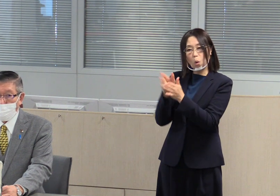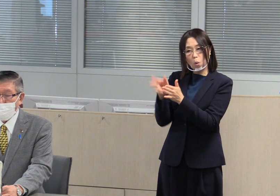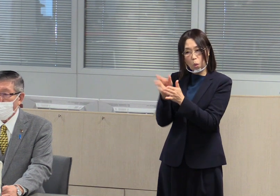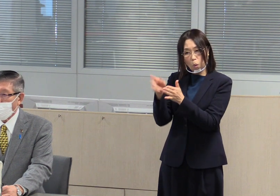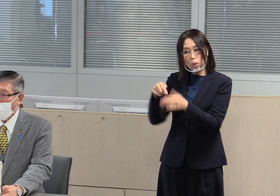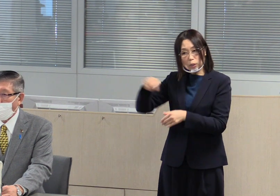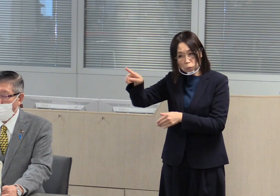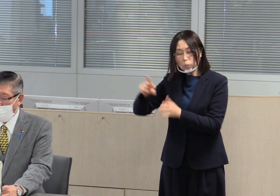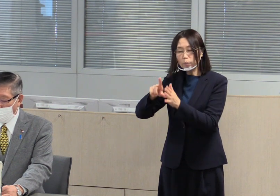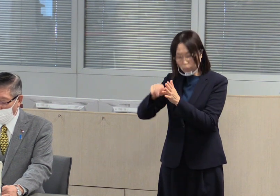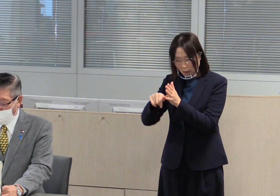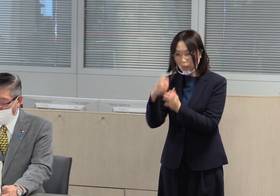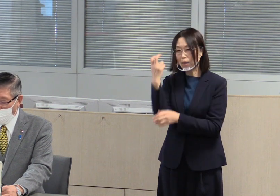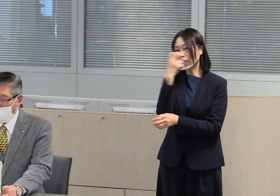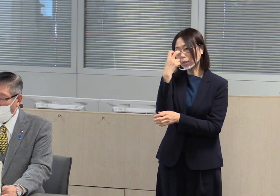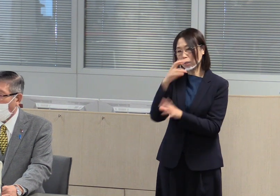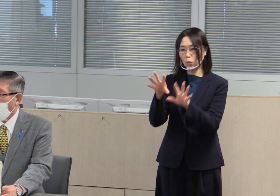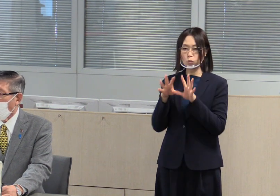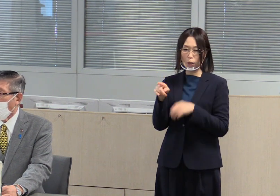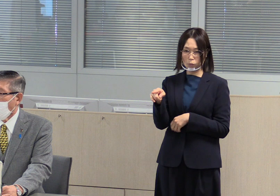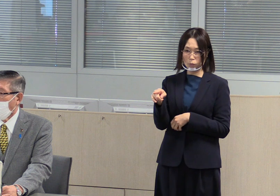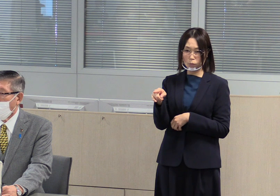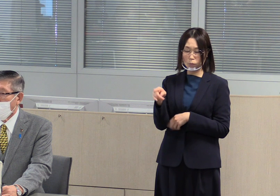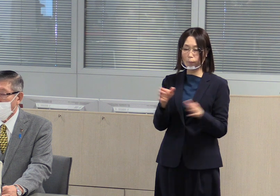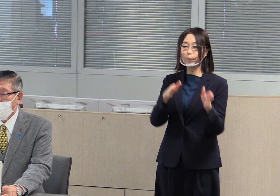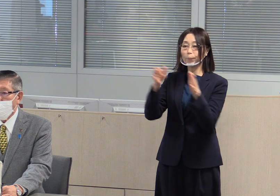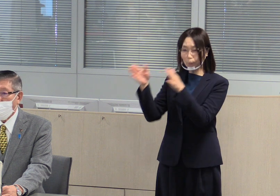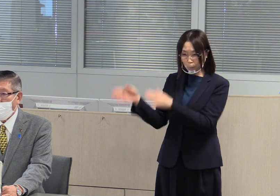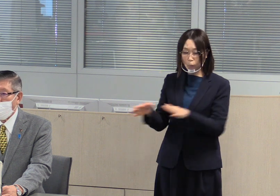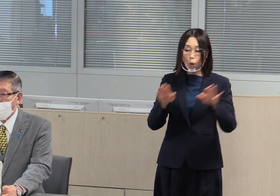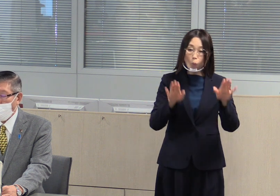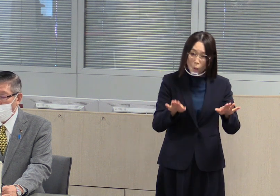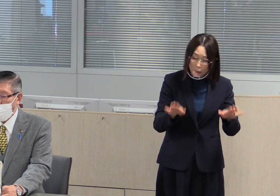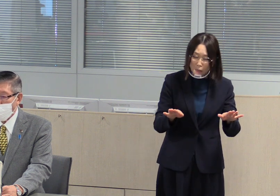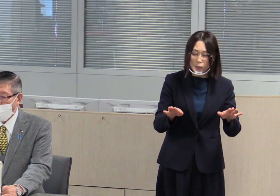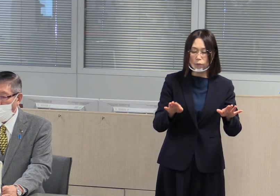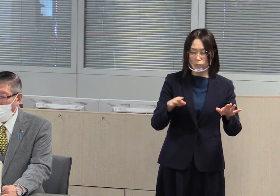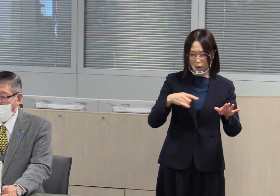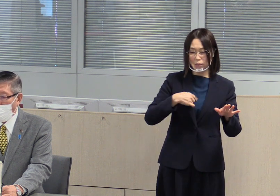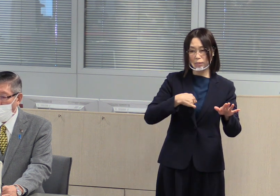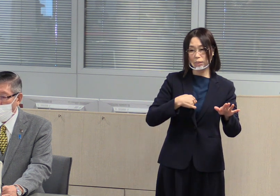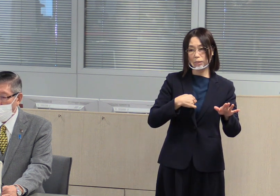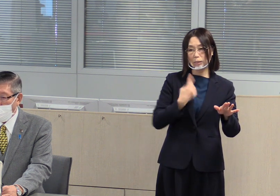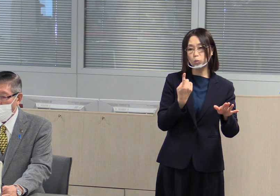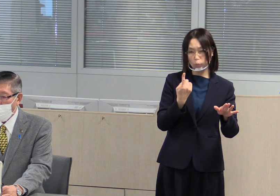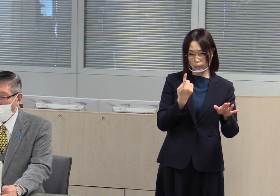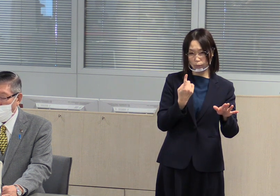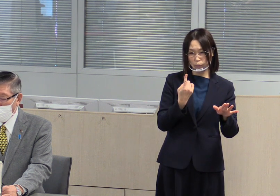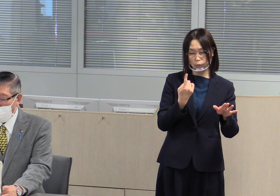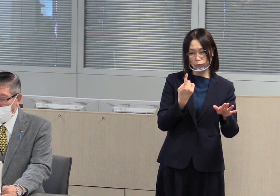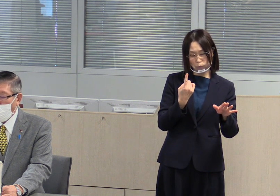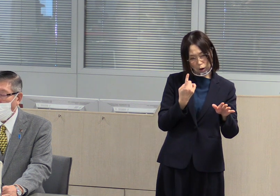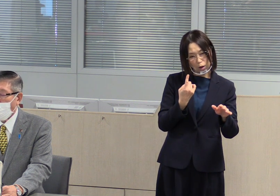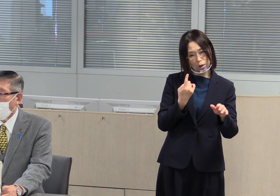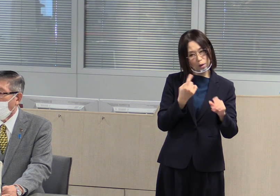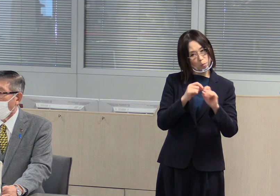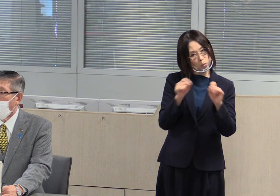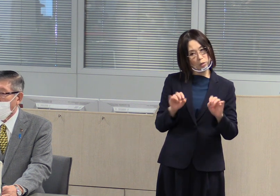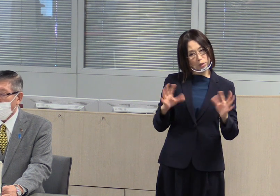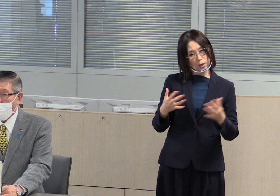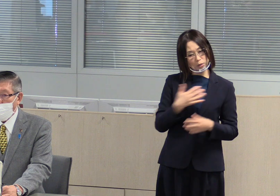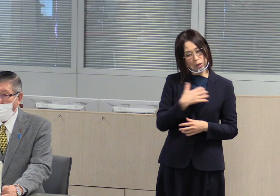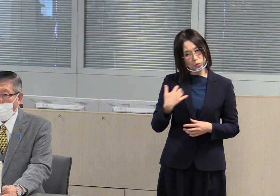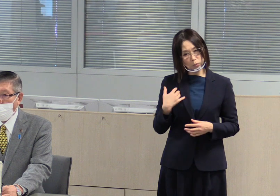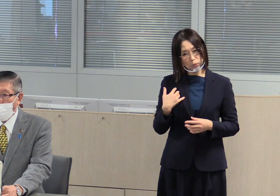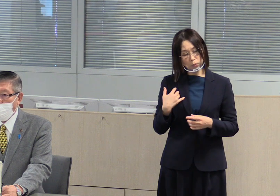に受けるという、今回は自分では大丈夫と思っていても